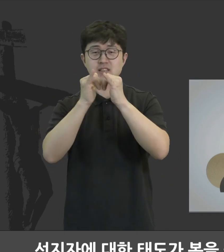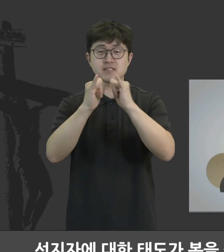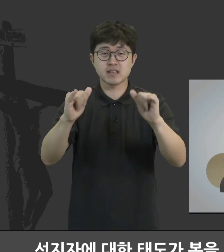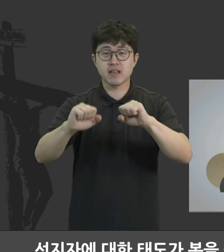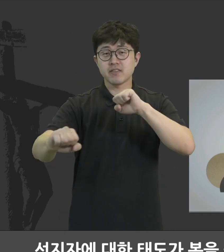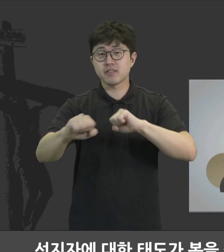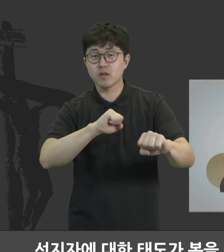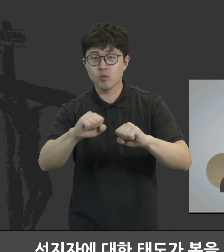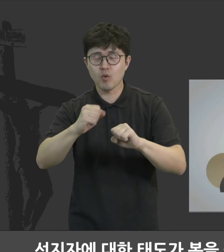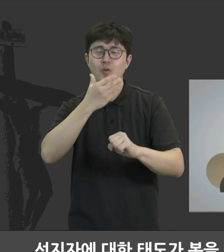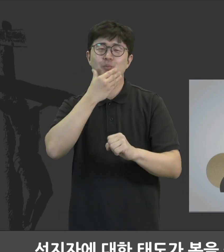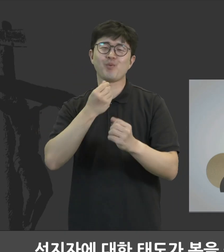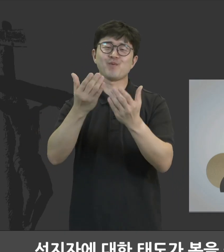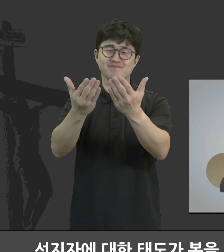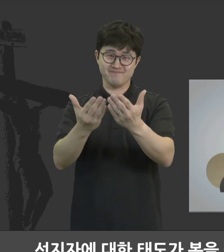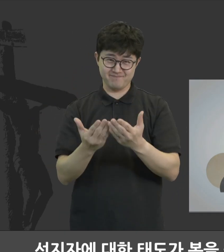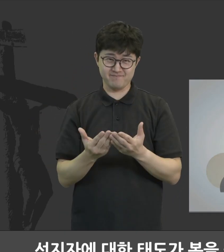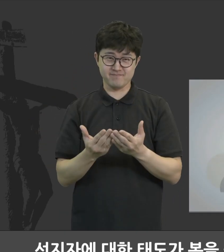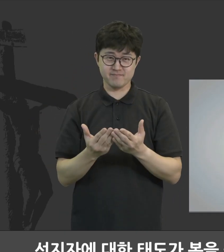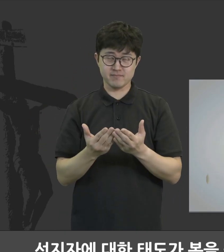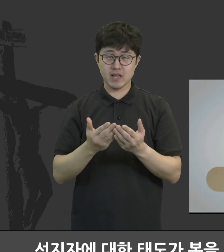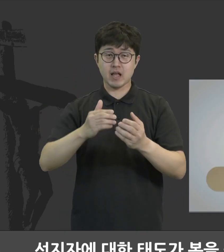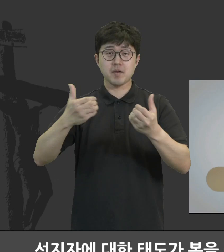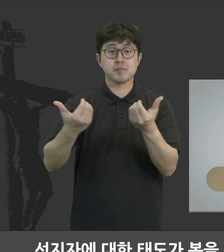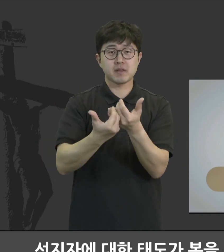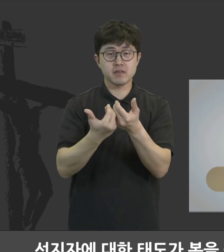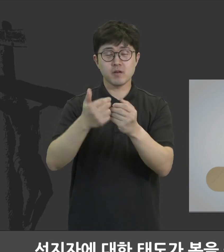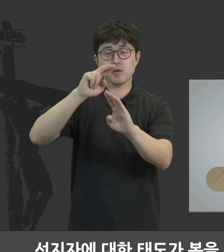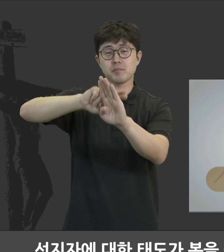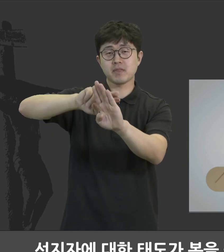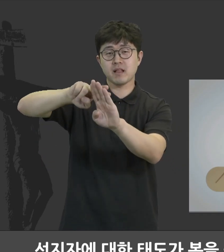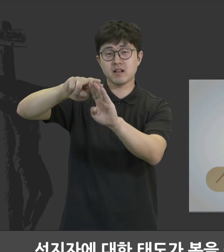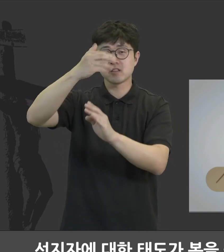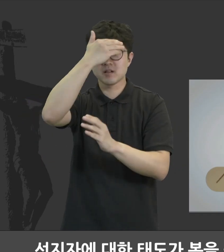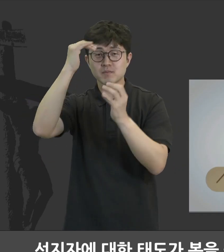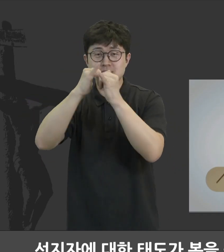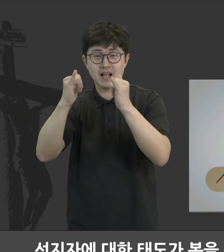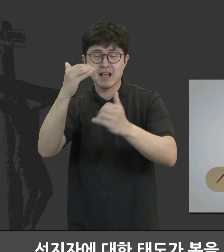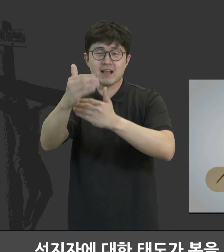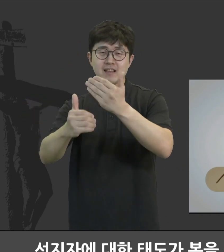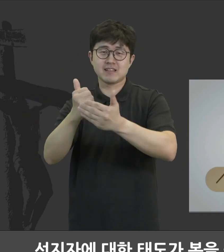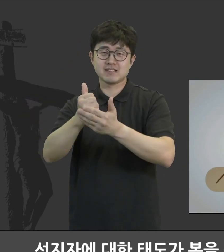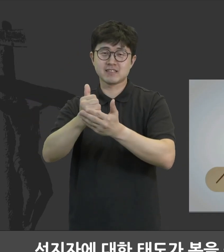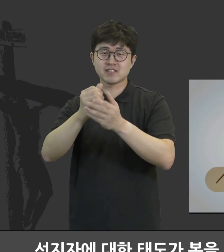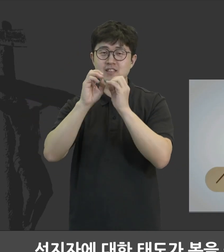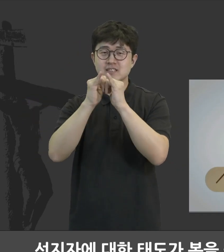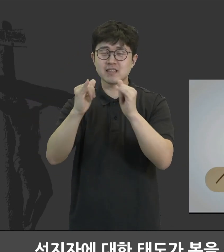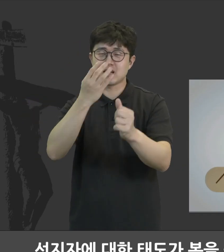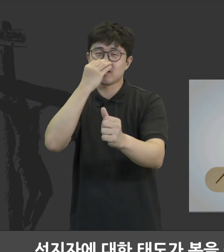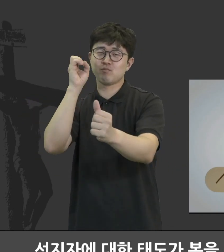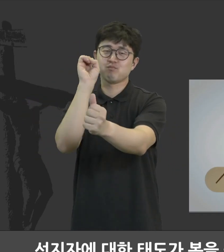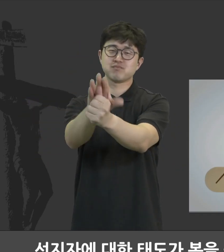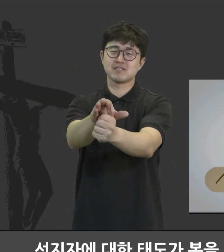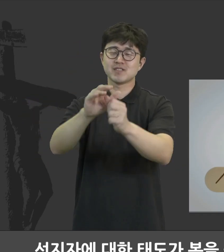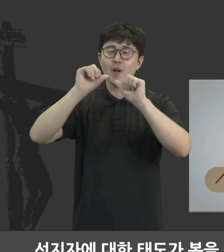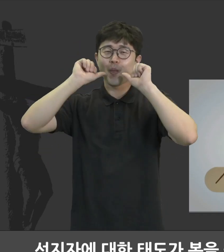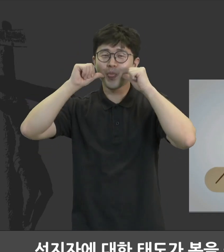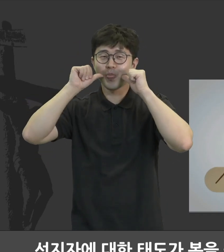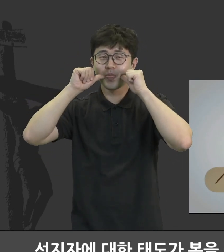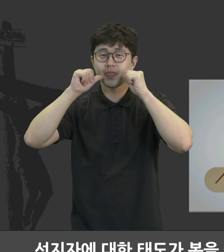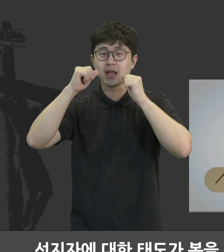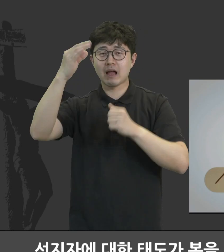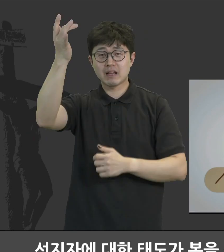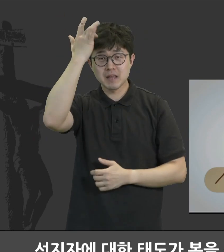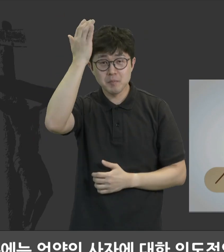태도가 복을 불러온 것이죠. 반면 베델의 젊은이들은 하나님의 선지자를 무시하며